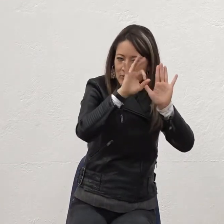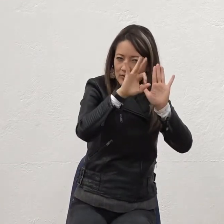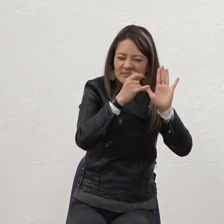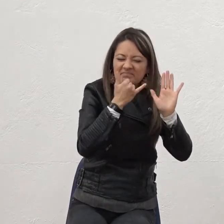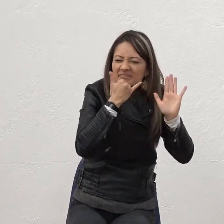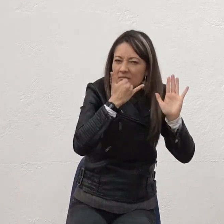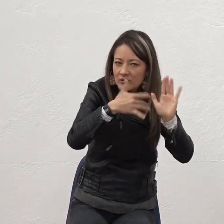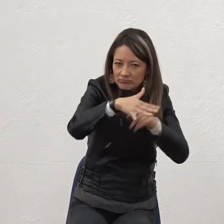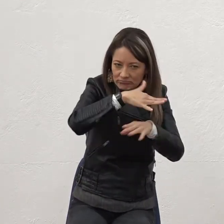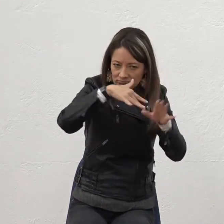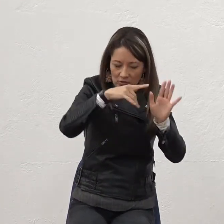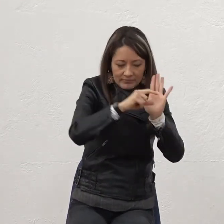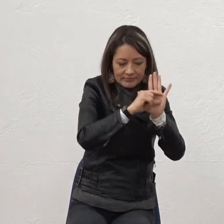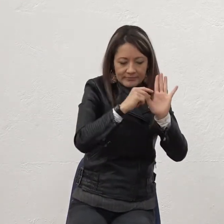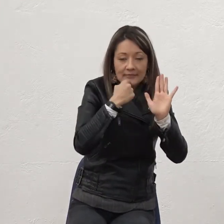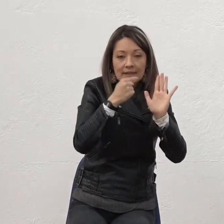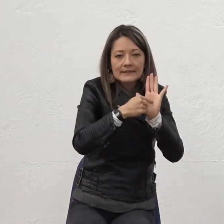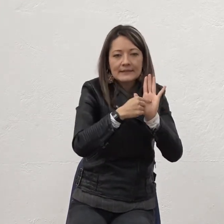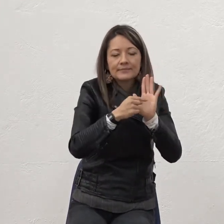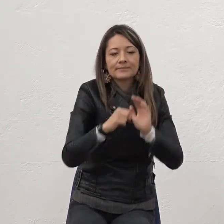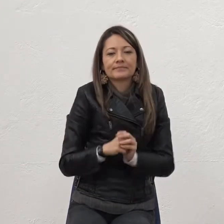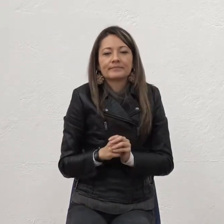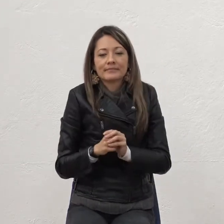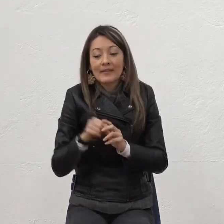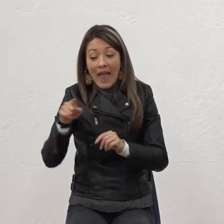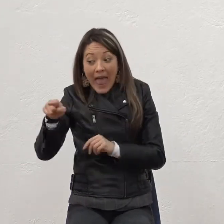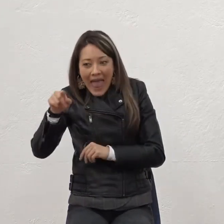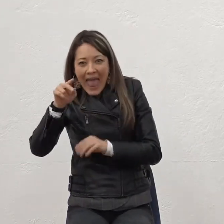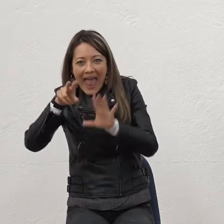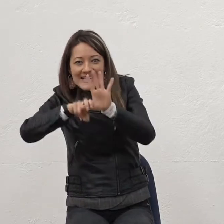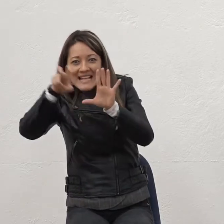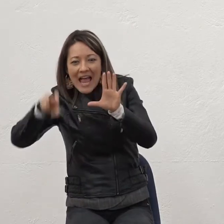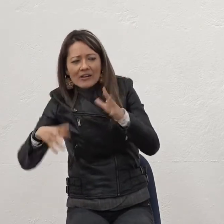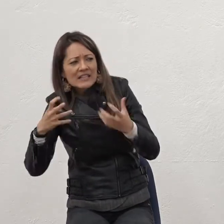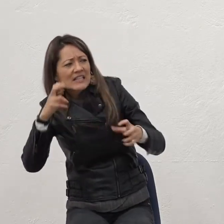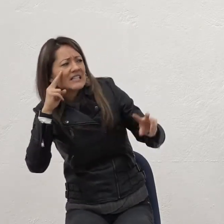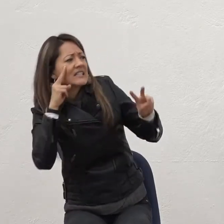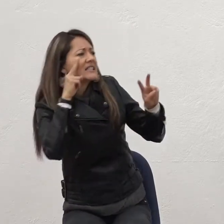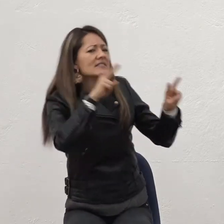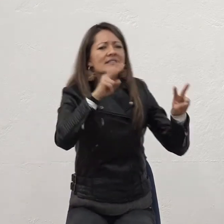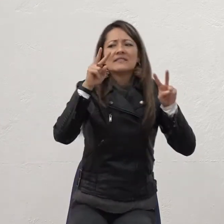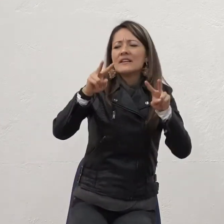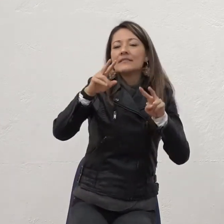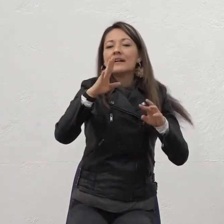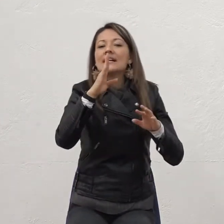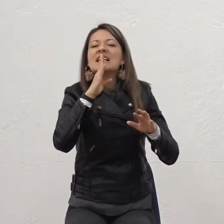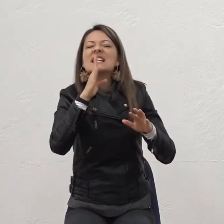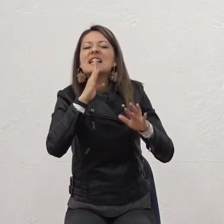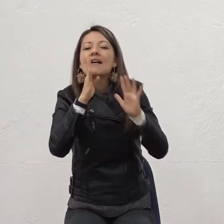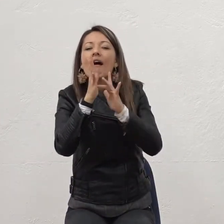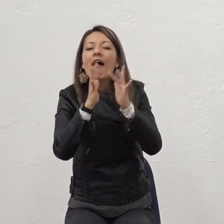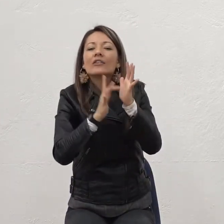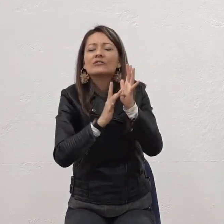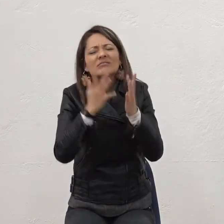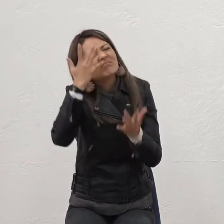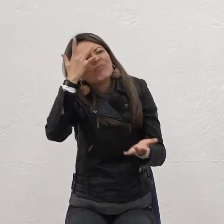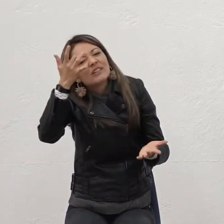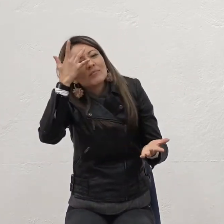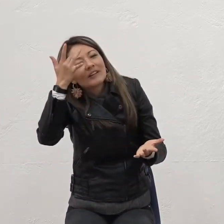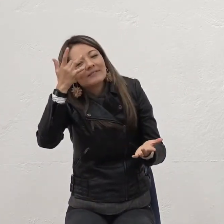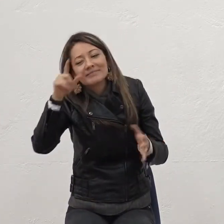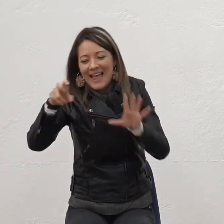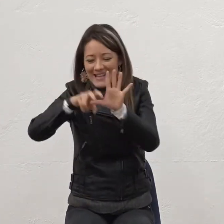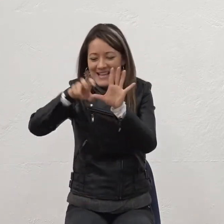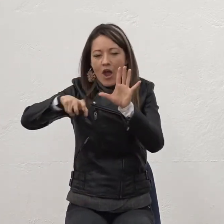pasó? Procuraba ver quién era Jesús. ¿Por qué procuraba? Porque estaba procurando ver, porque Zaqueo era un